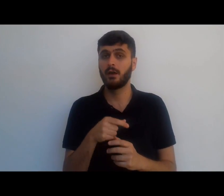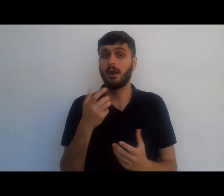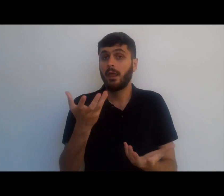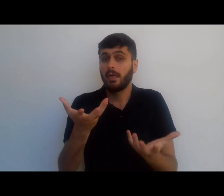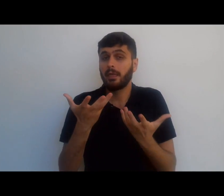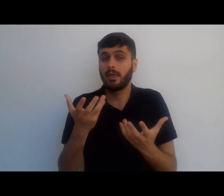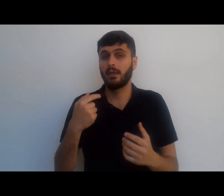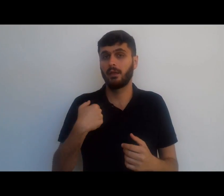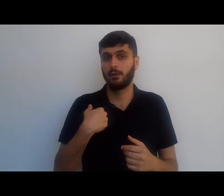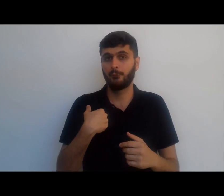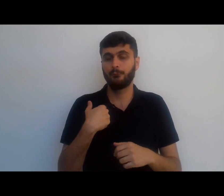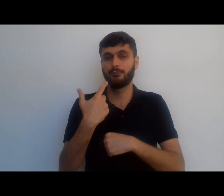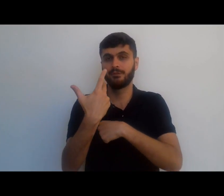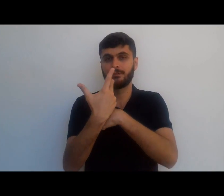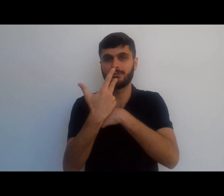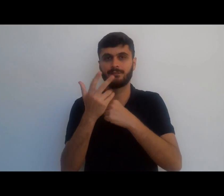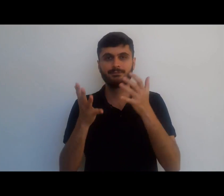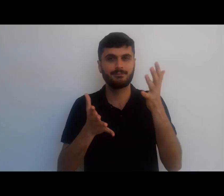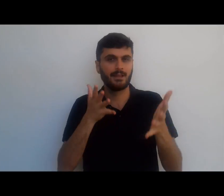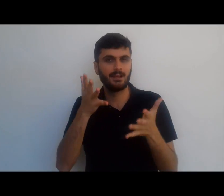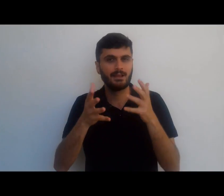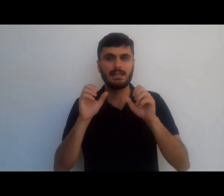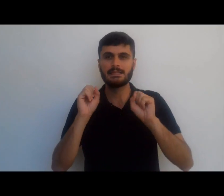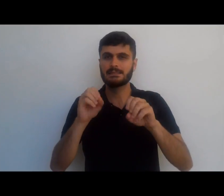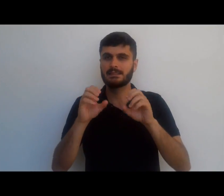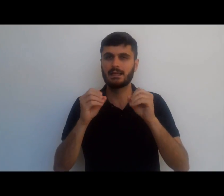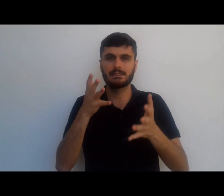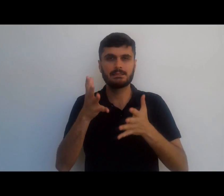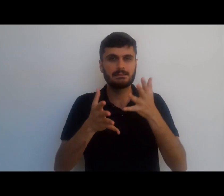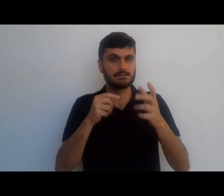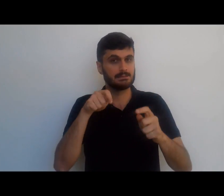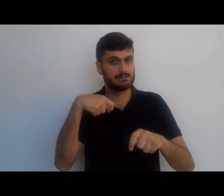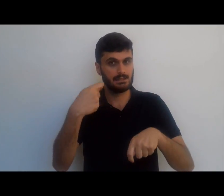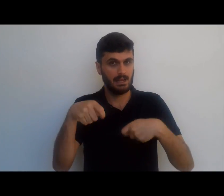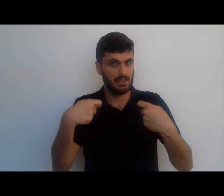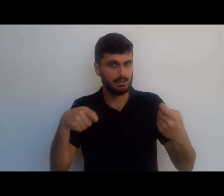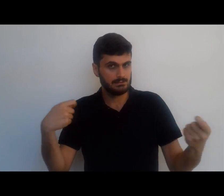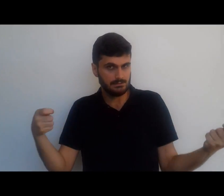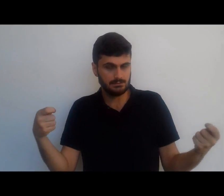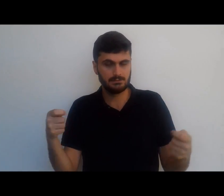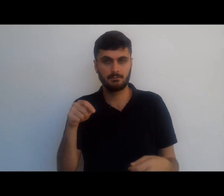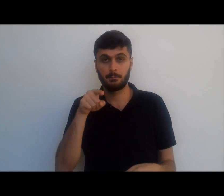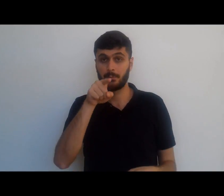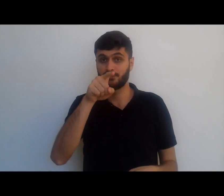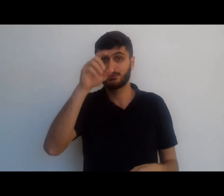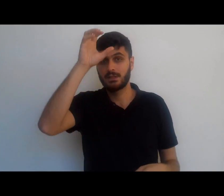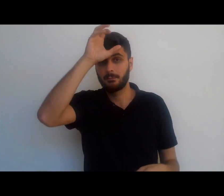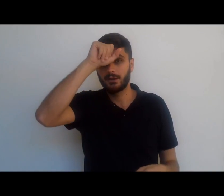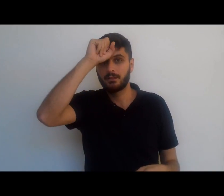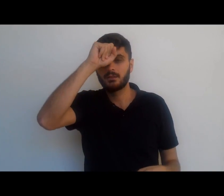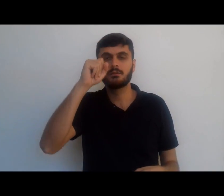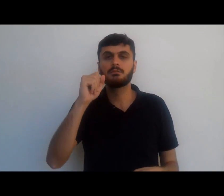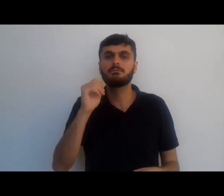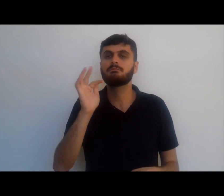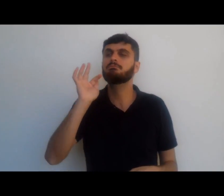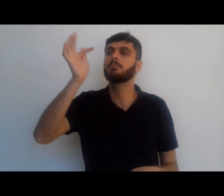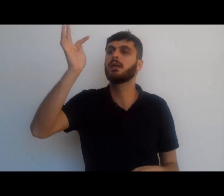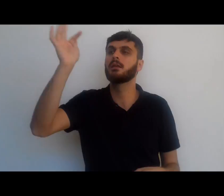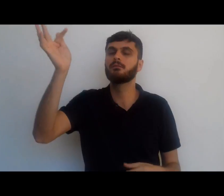Ele me convidou para um grupo de trabalho, eu aceitei. O objetivo dele, ele queria me filmar ensinando Libras, ensinando sinais,